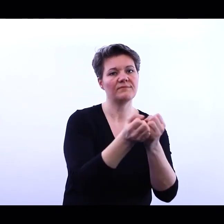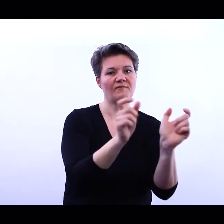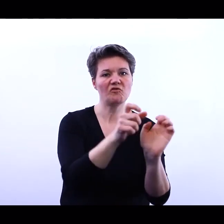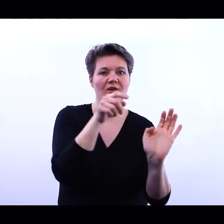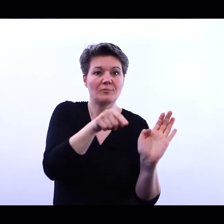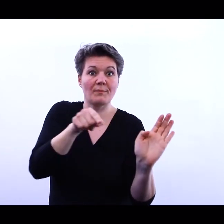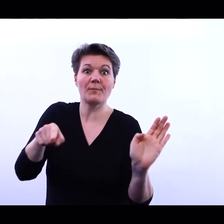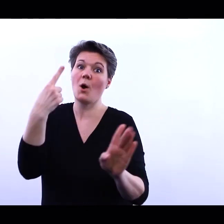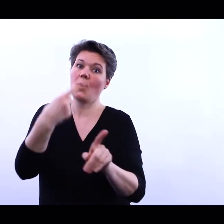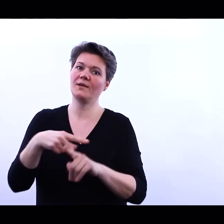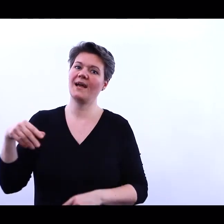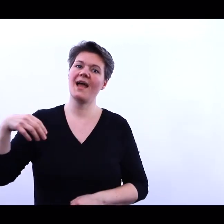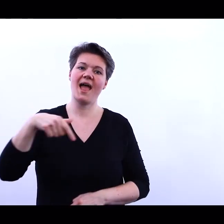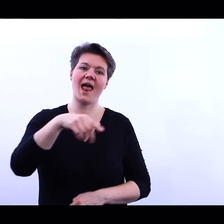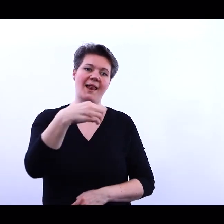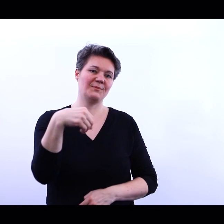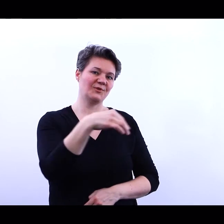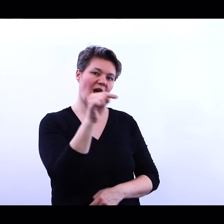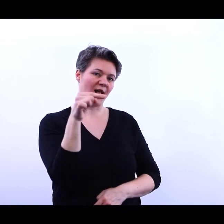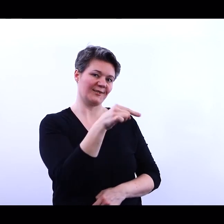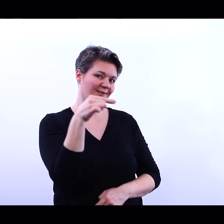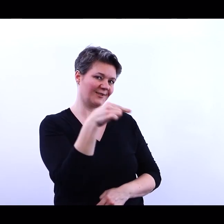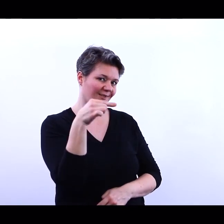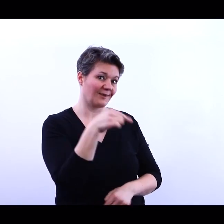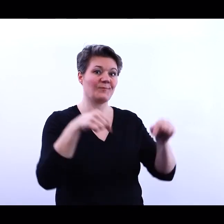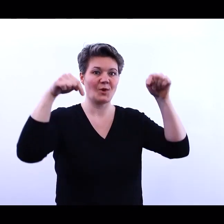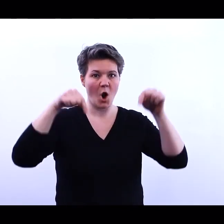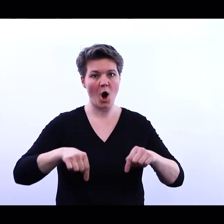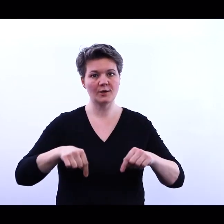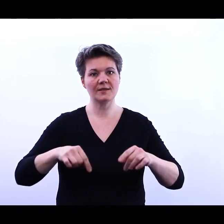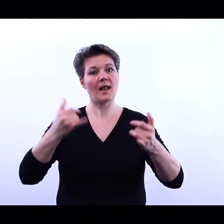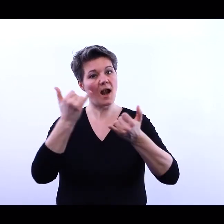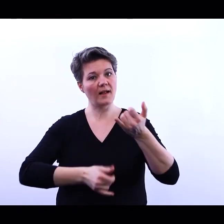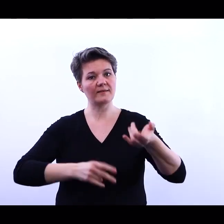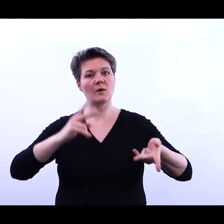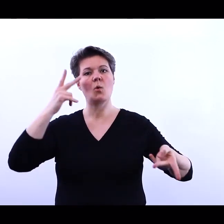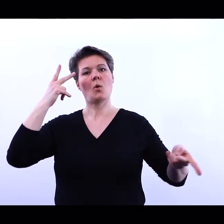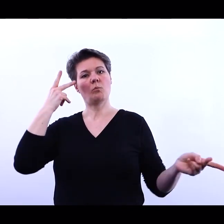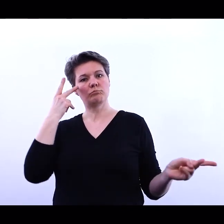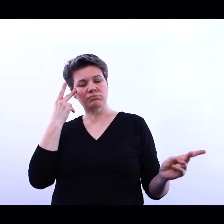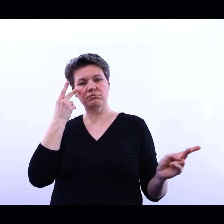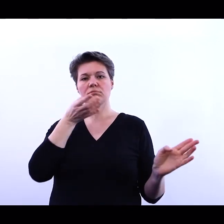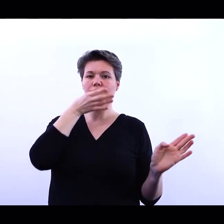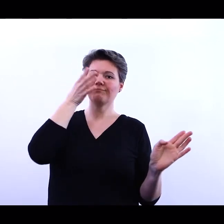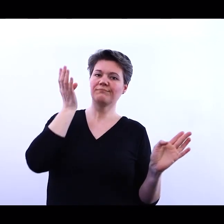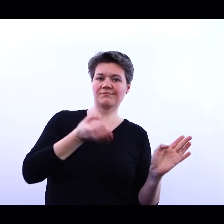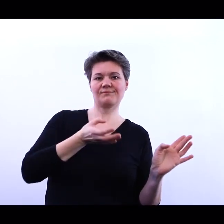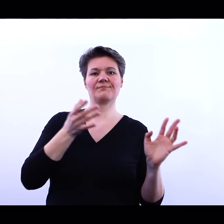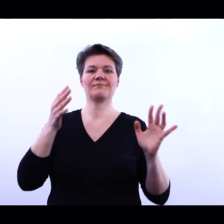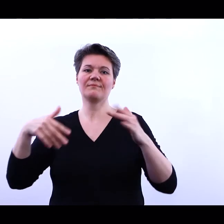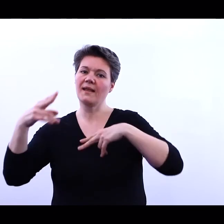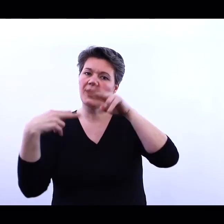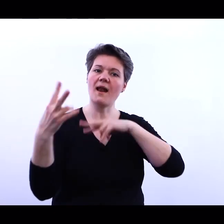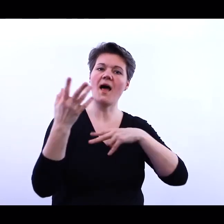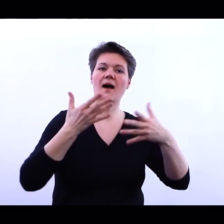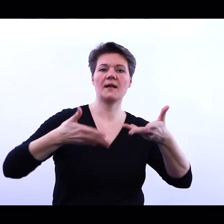immer noch den Elbstrand. Und da könnt ihr nämlich auch heute noch den Tag ausklingen lassen. Da könnt ihr ein Getränk nehmen, vielleicht euch noch ein bisschen